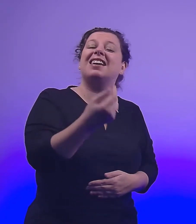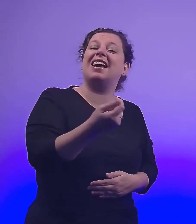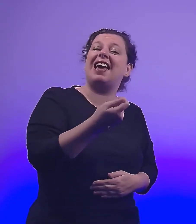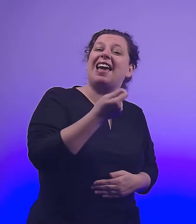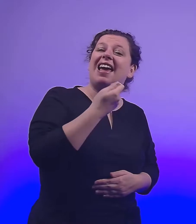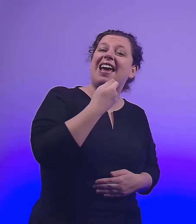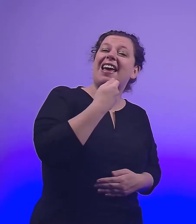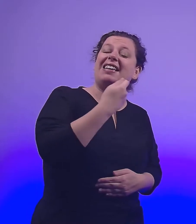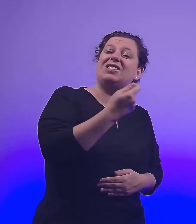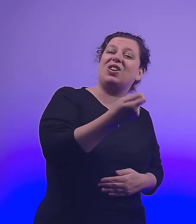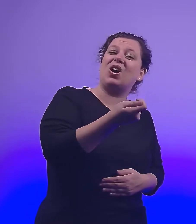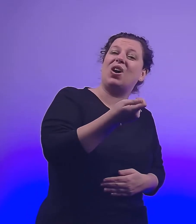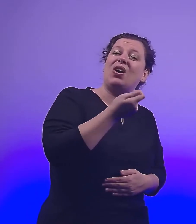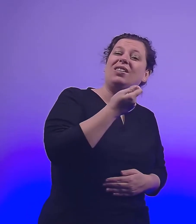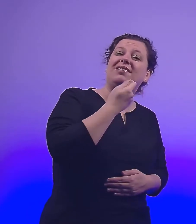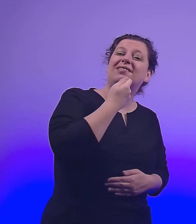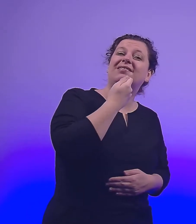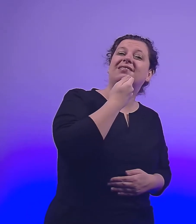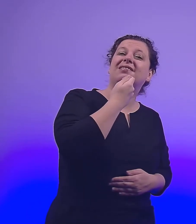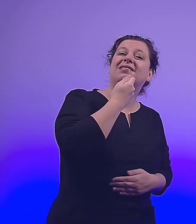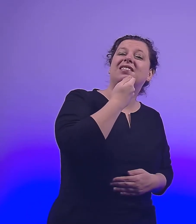te eten.